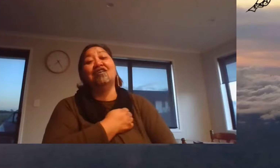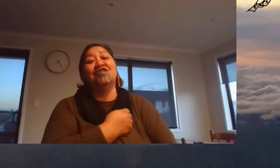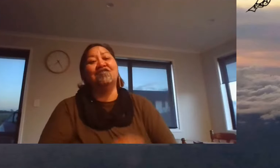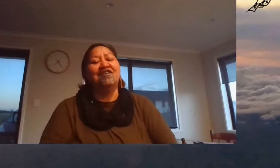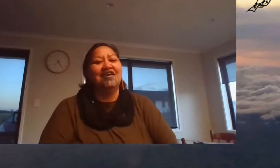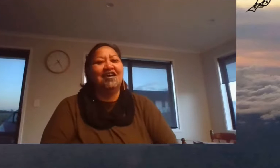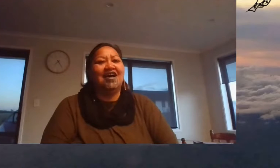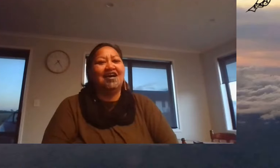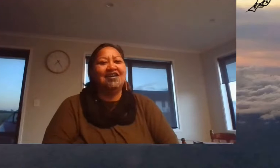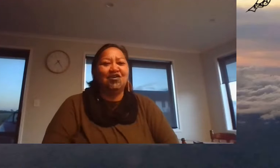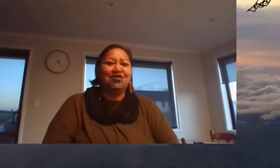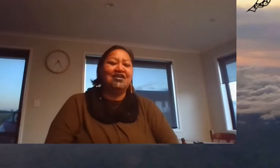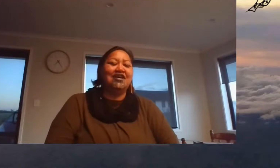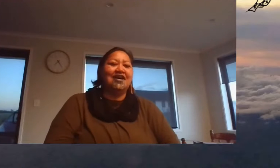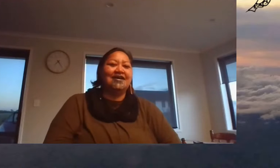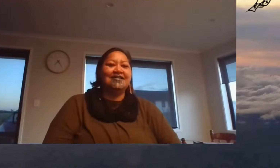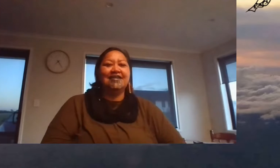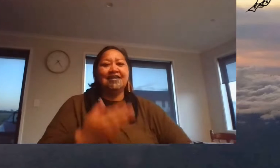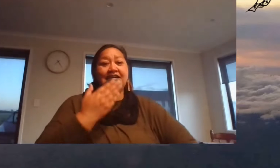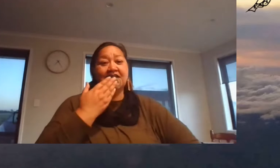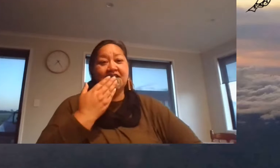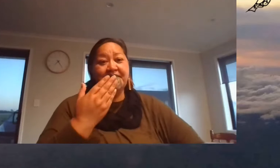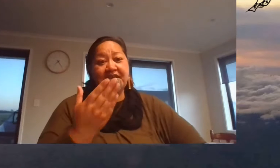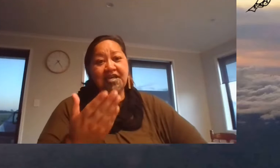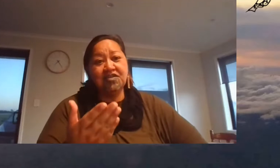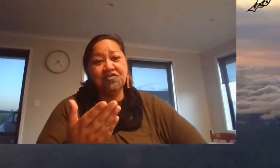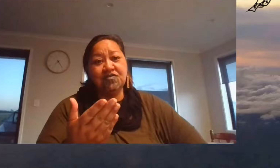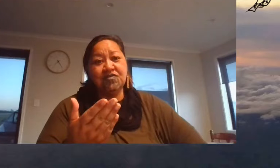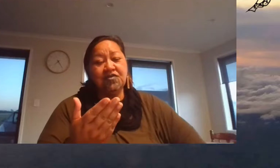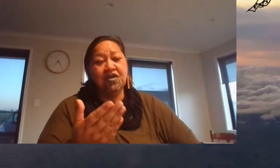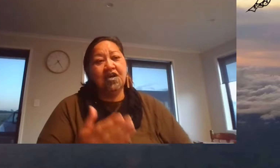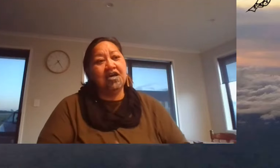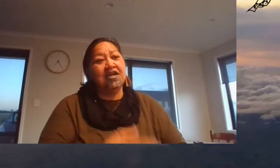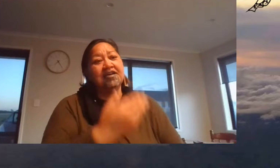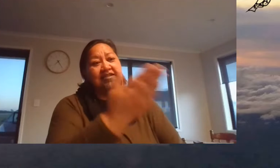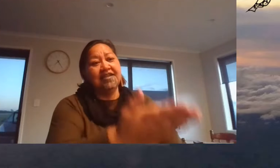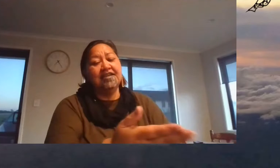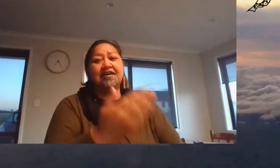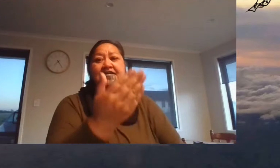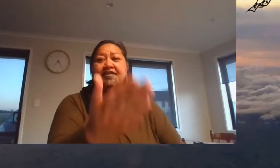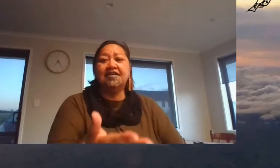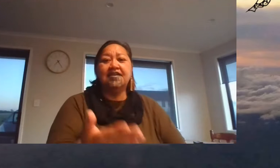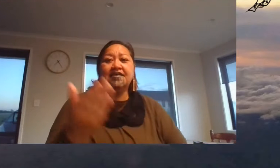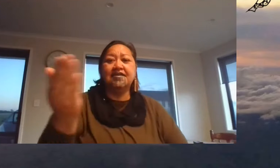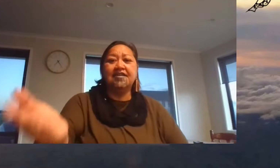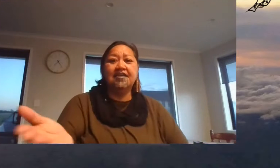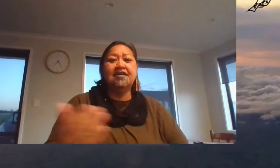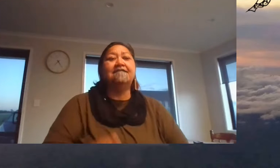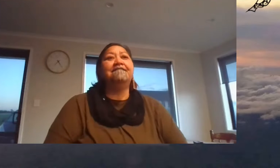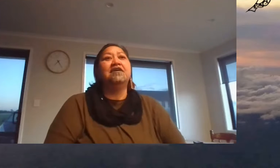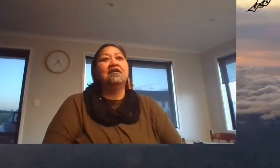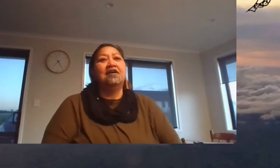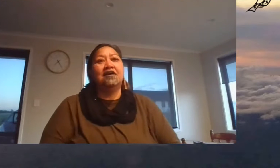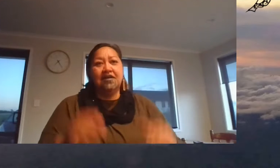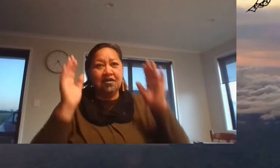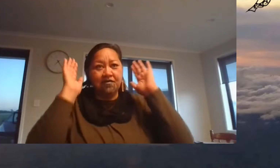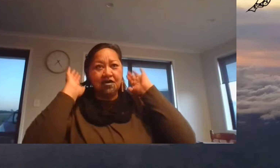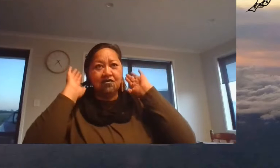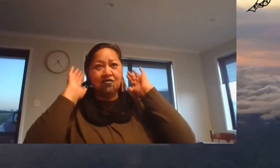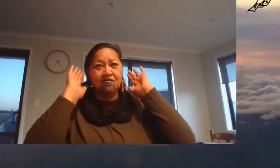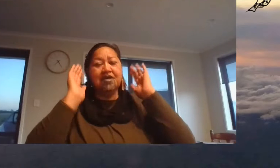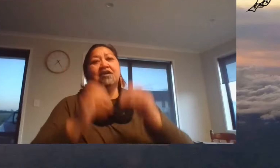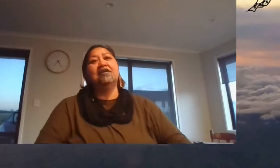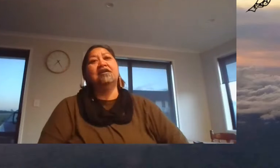a te ngākau. Heoi, tēnei rā te me E atu, rā ki tēnā,